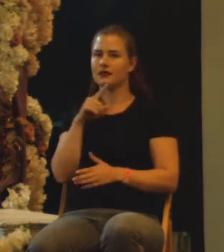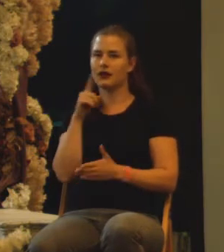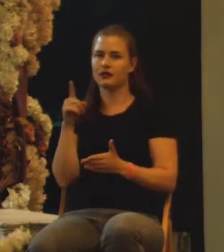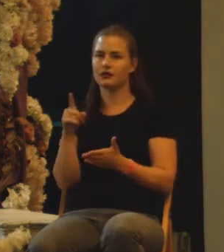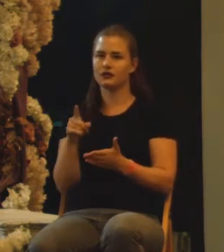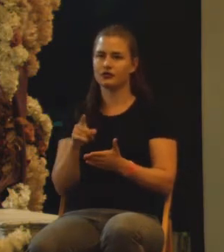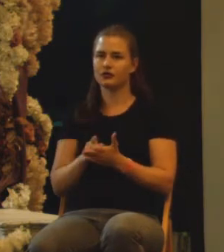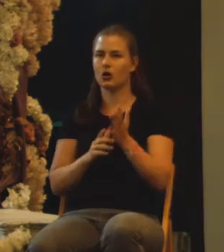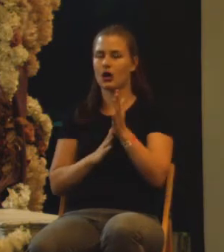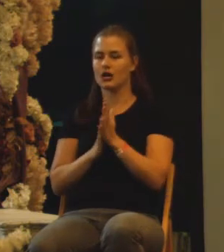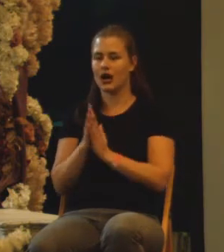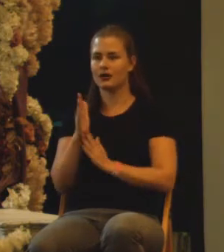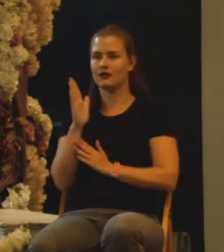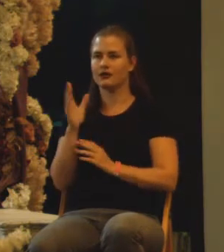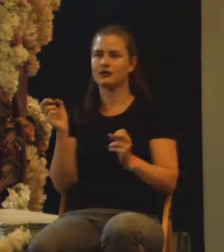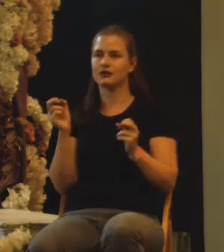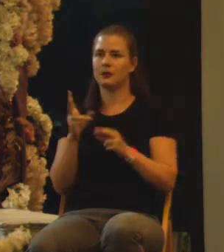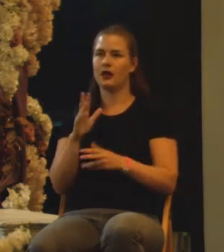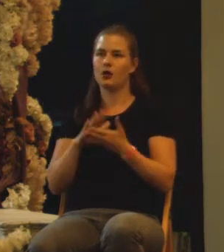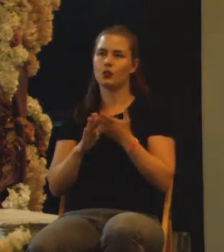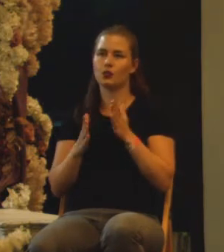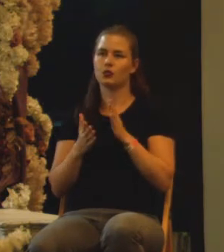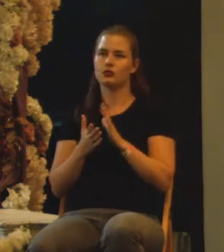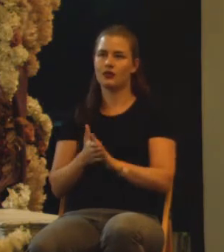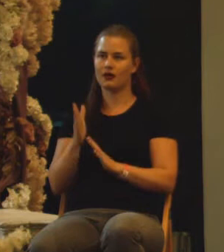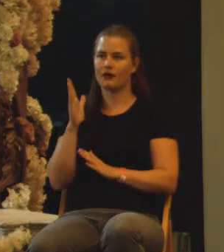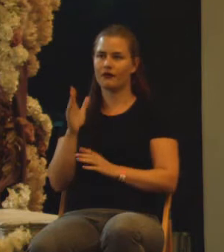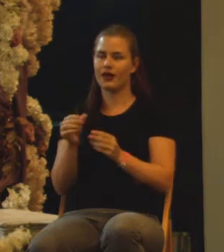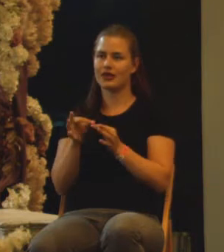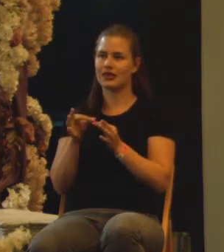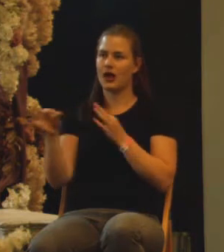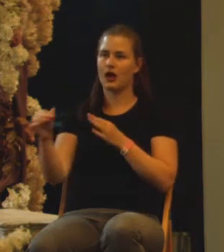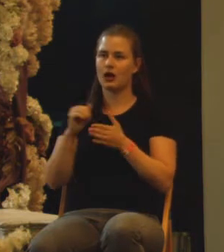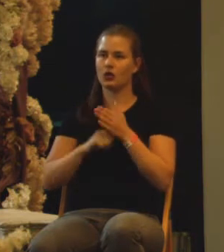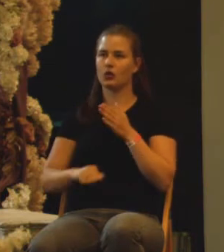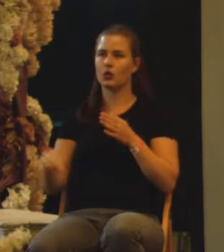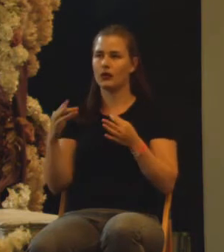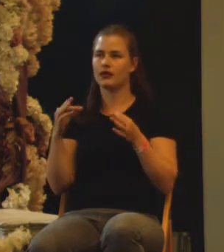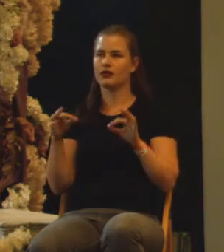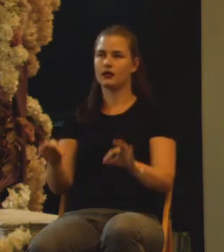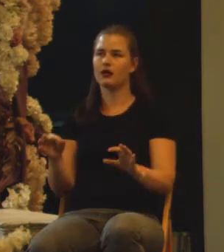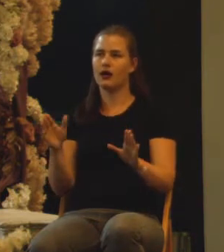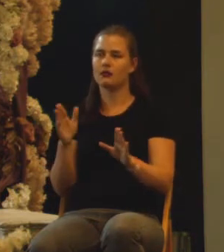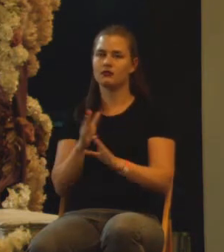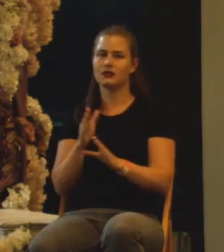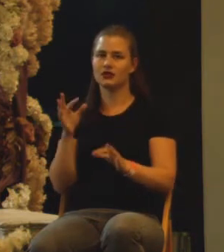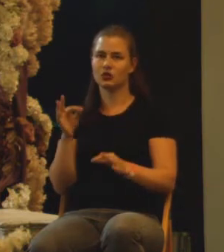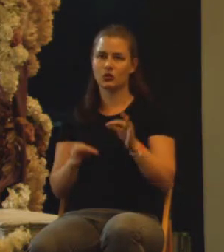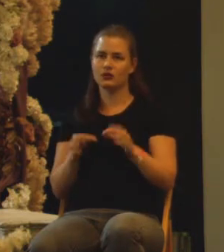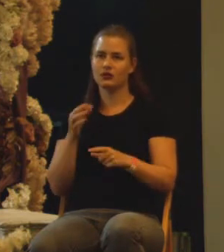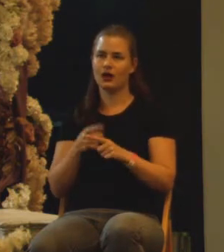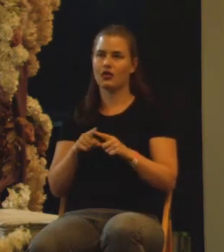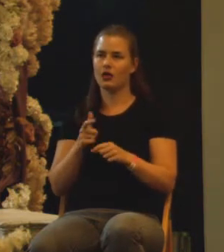должно расти в специальных условиях вдали от дикой природы. Это очень важно.